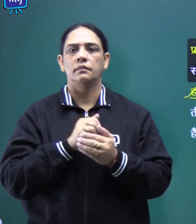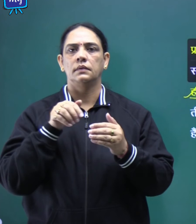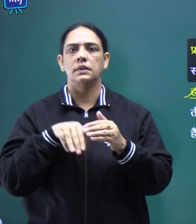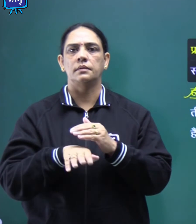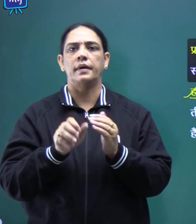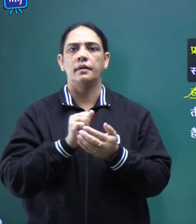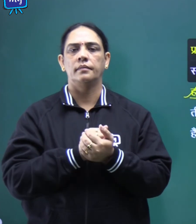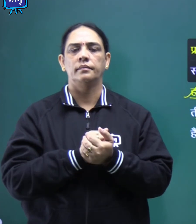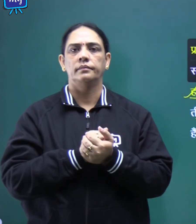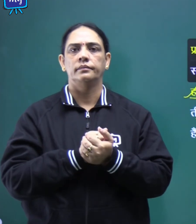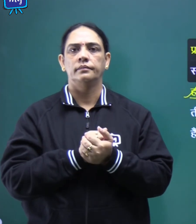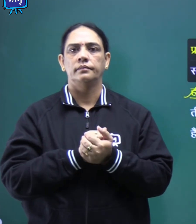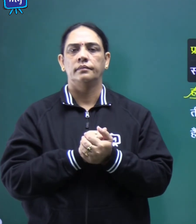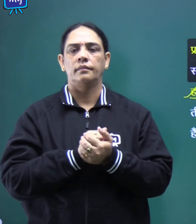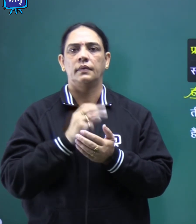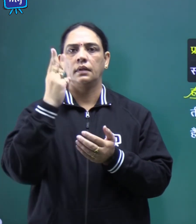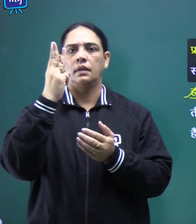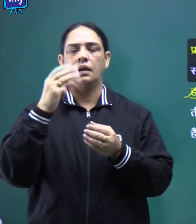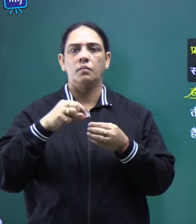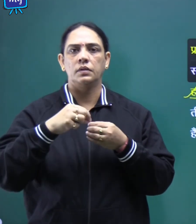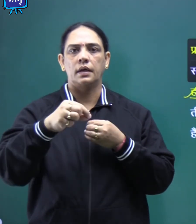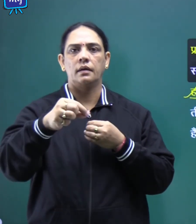जिसमें 3 भुजाएं